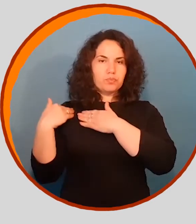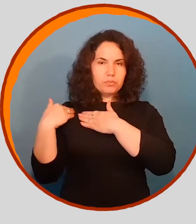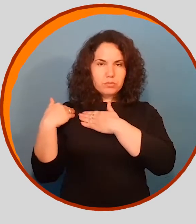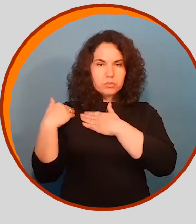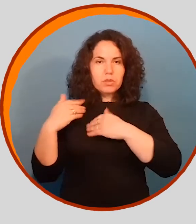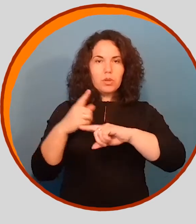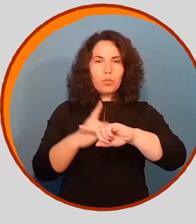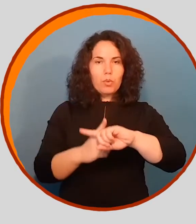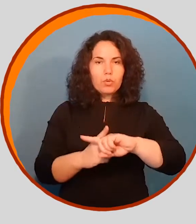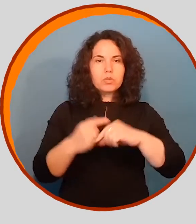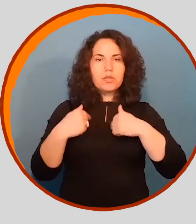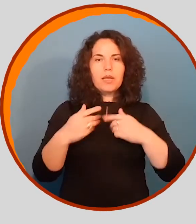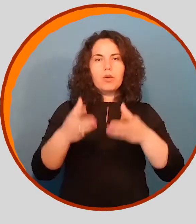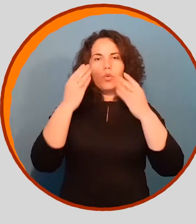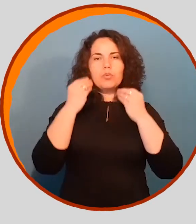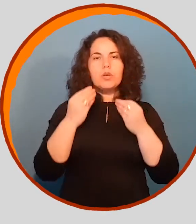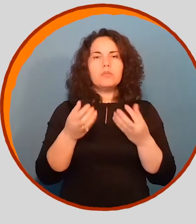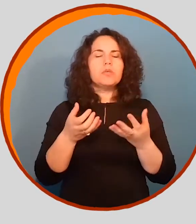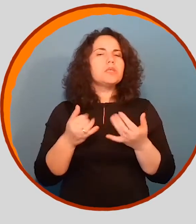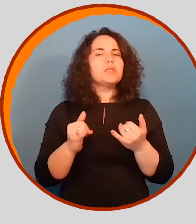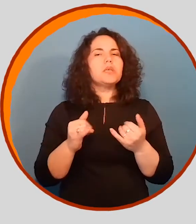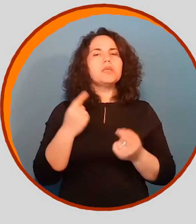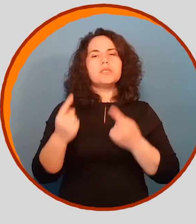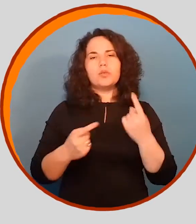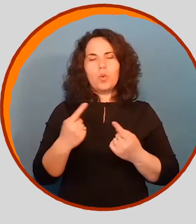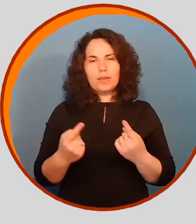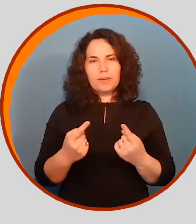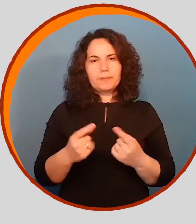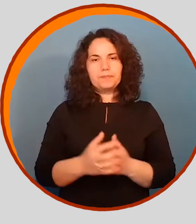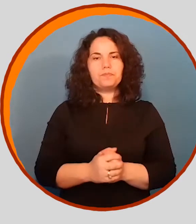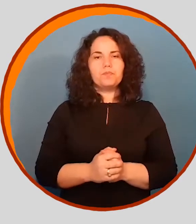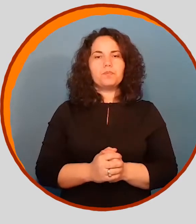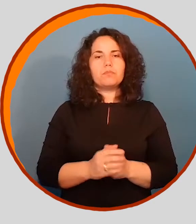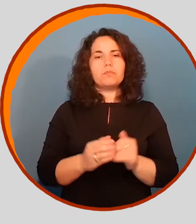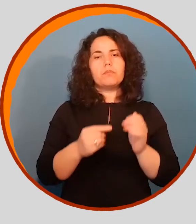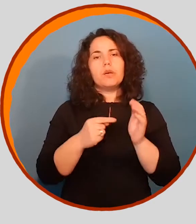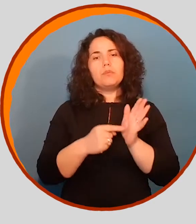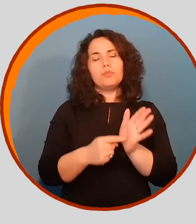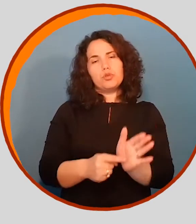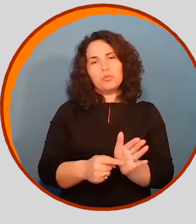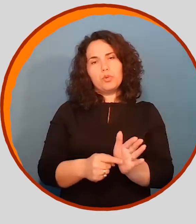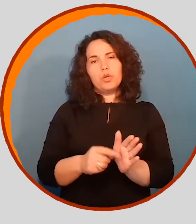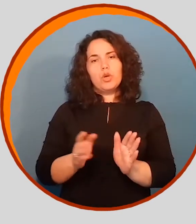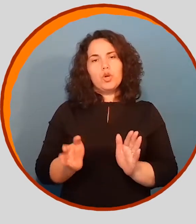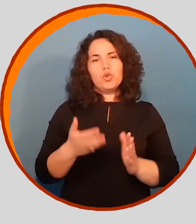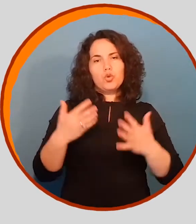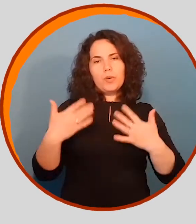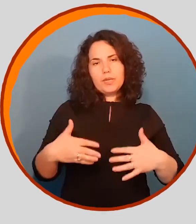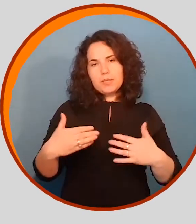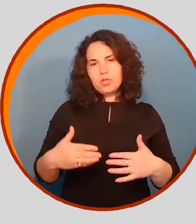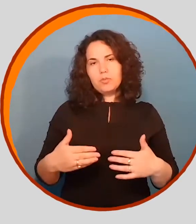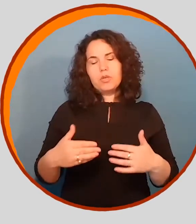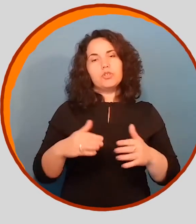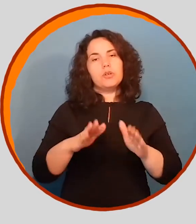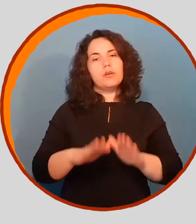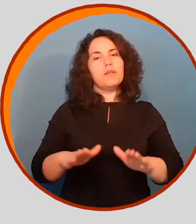çfarë është e nevojshme që ata të bëjnë, është e arsyeshme dhe është e drejtë. Për shembull, është e rëndësishme që fëmijët